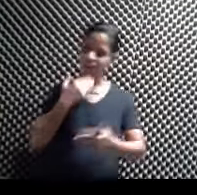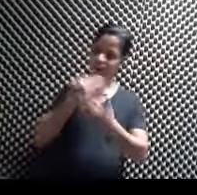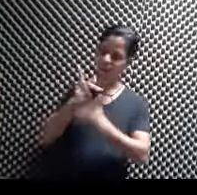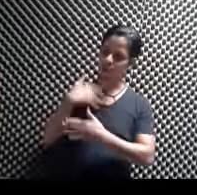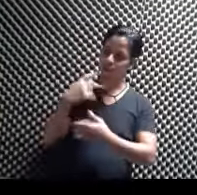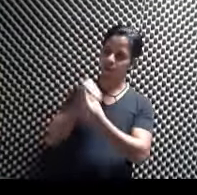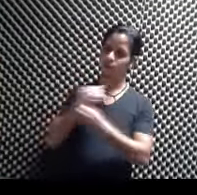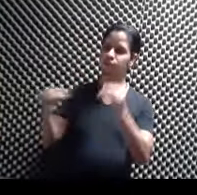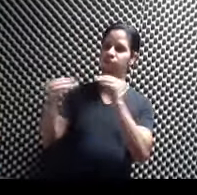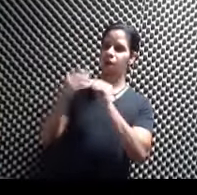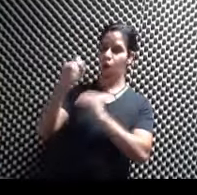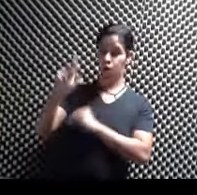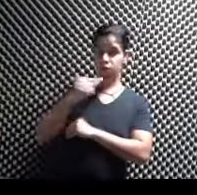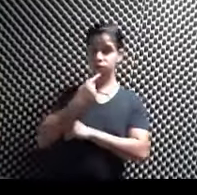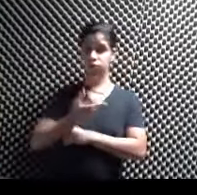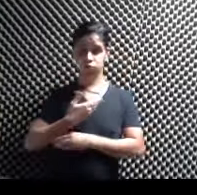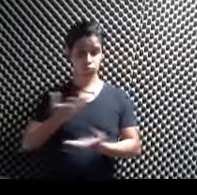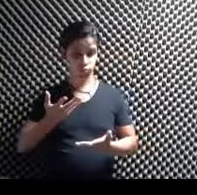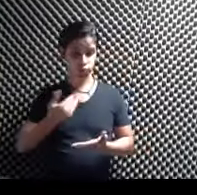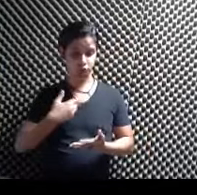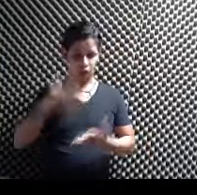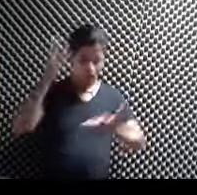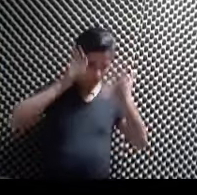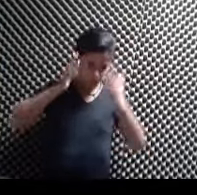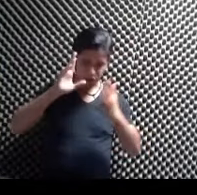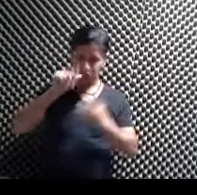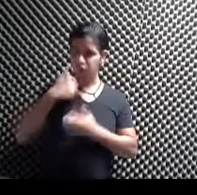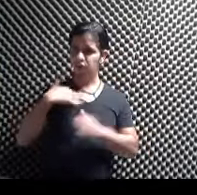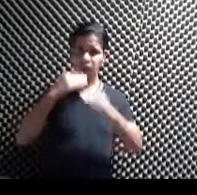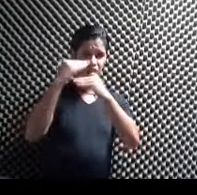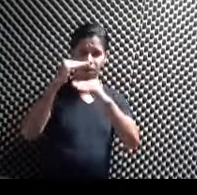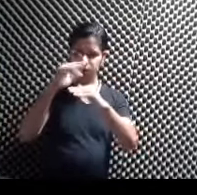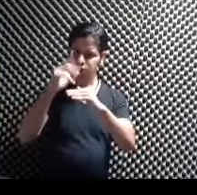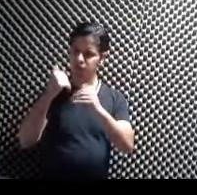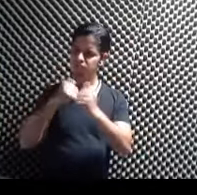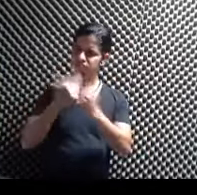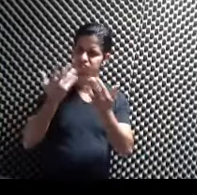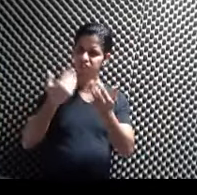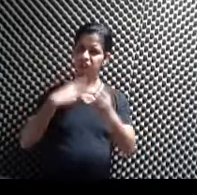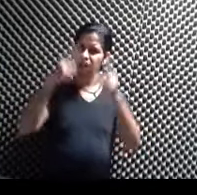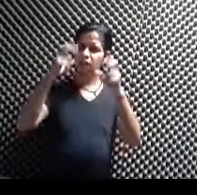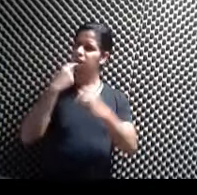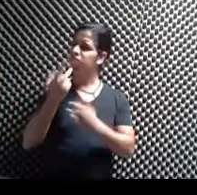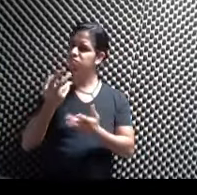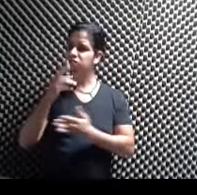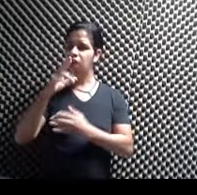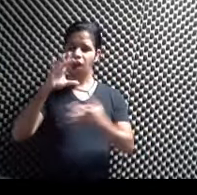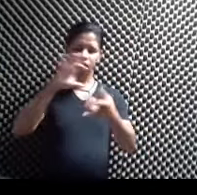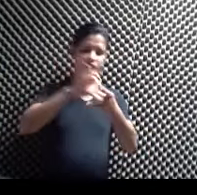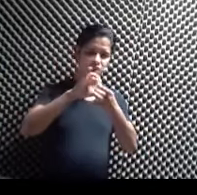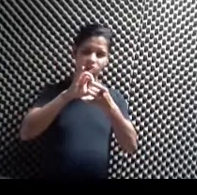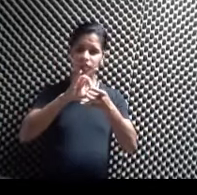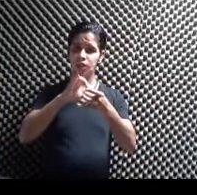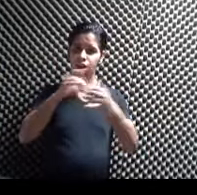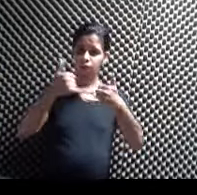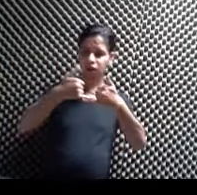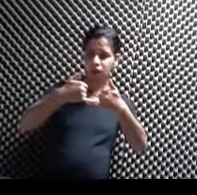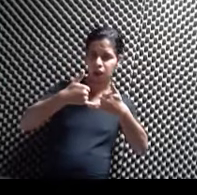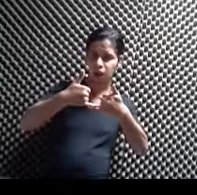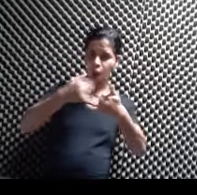Pero cuéntame, esto es alborotado y sin censura. Pero son, es como de relaciones, de pareja, que si tienes, que si no tienes pareja, no